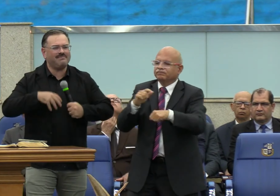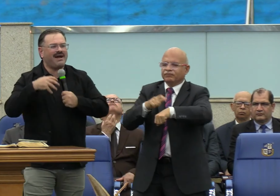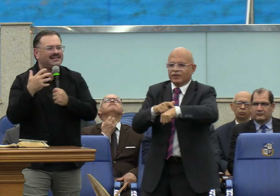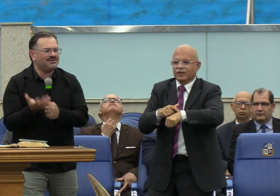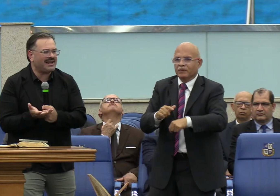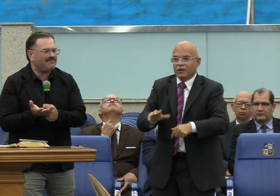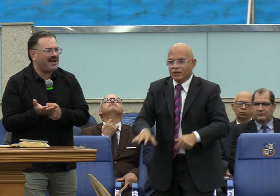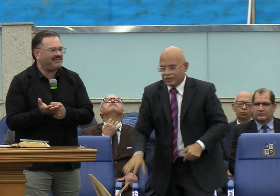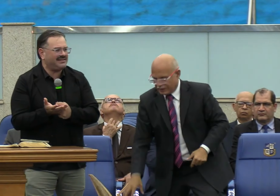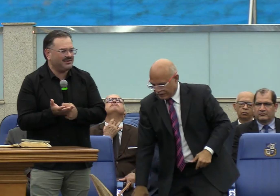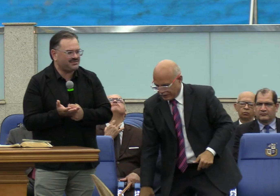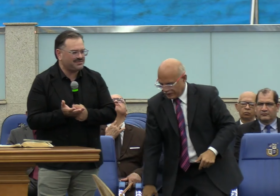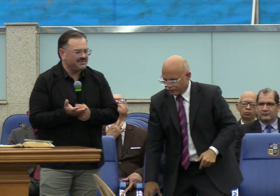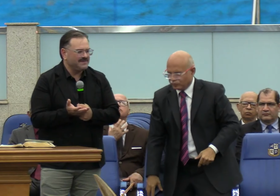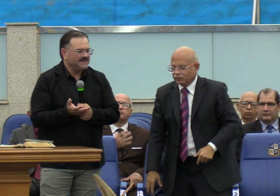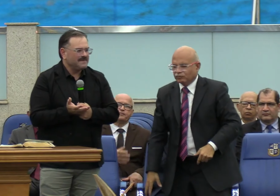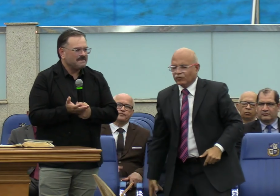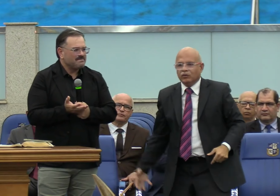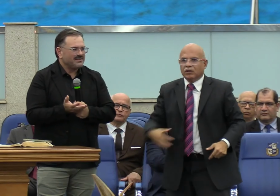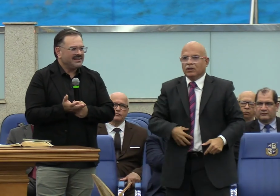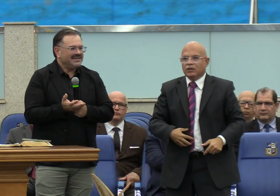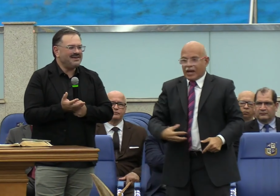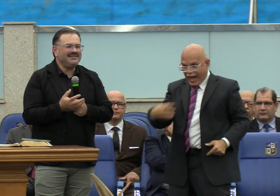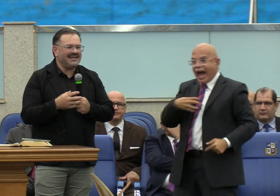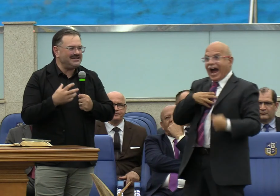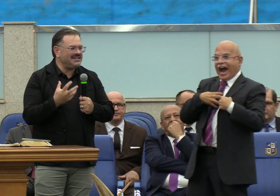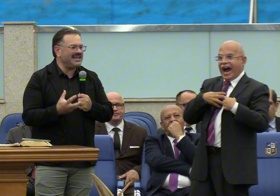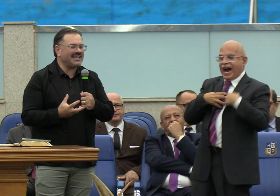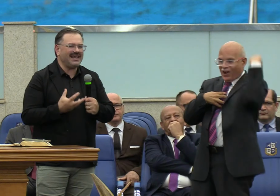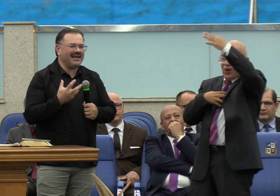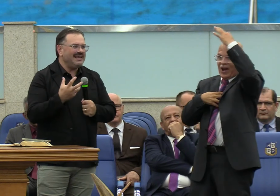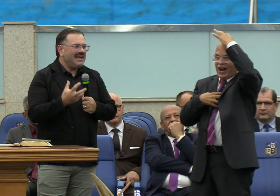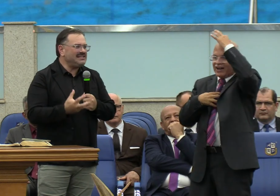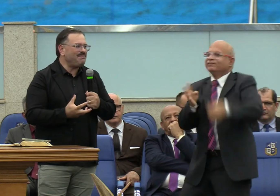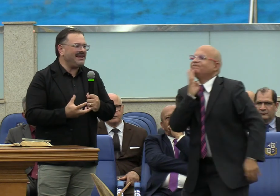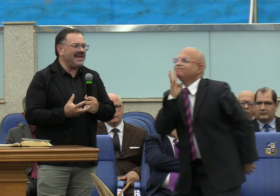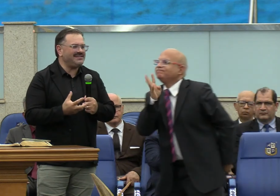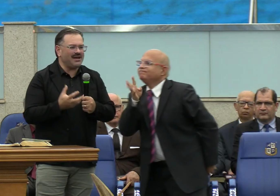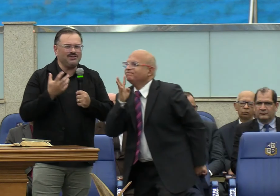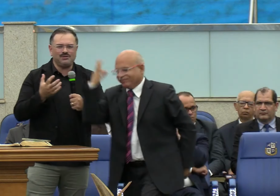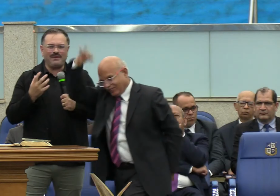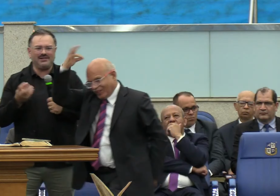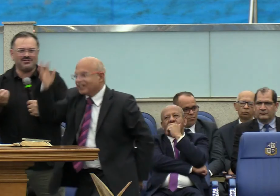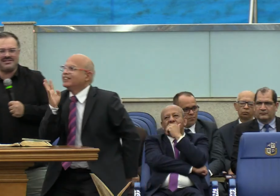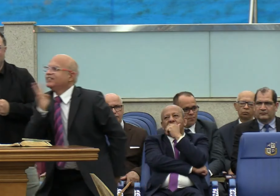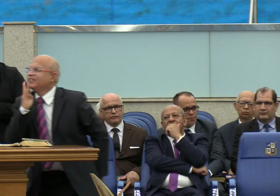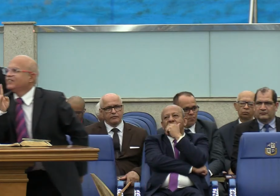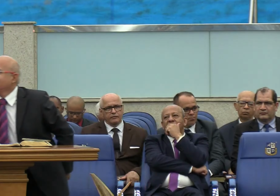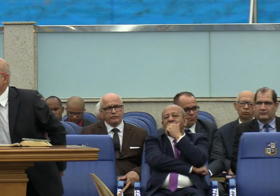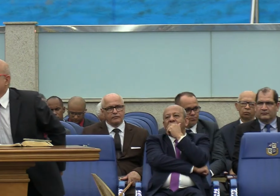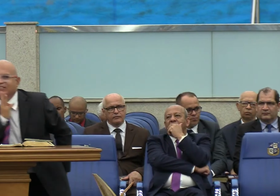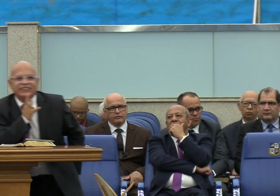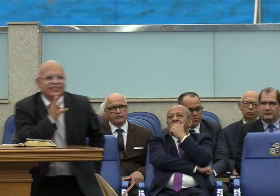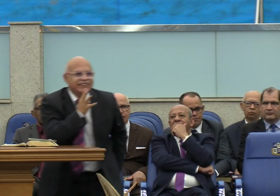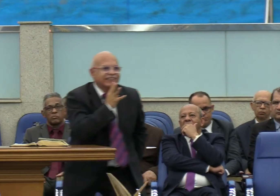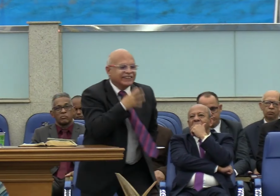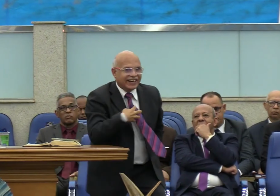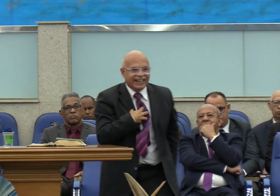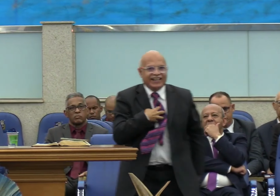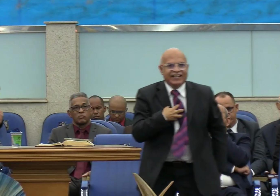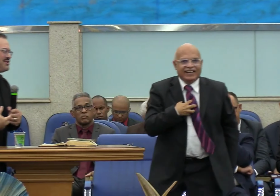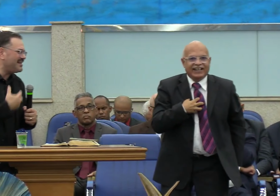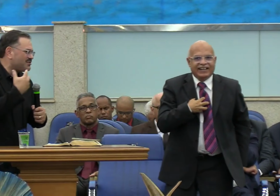buscava e mais eu clamava a Deus. E eu entendi que aquela experiência era o Espírito Santo me fazendo conhecer